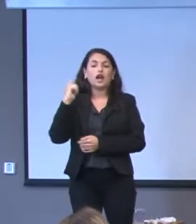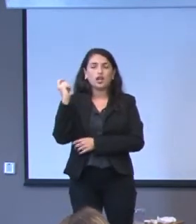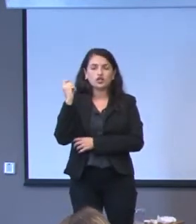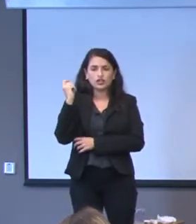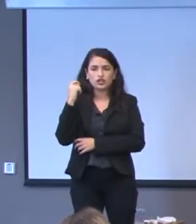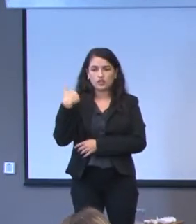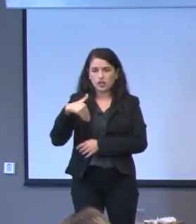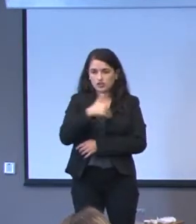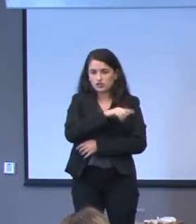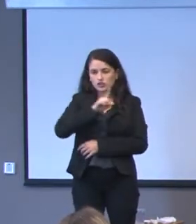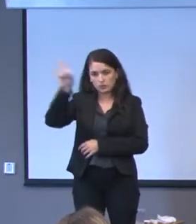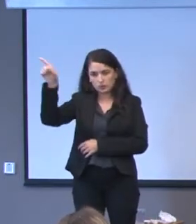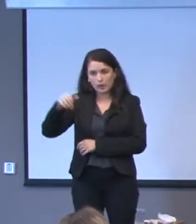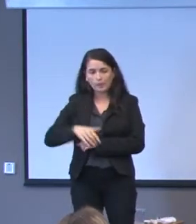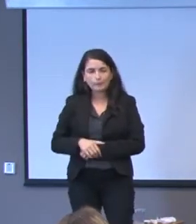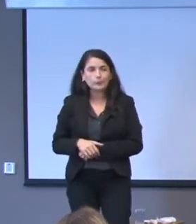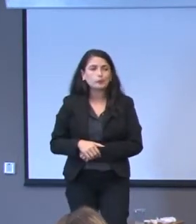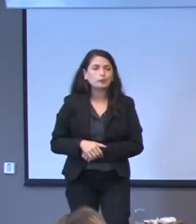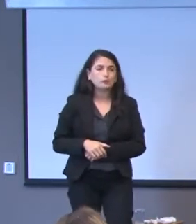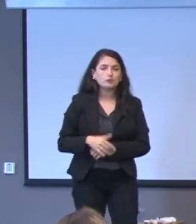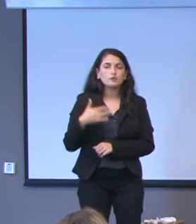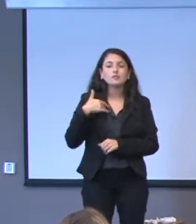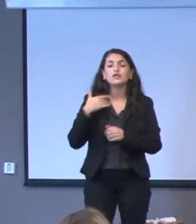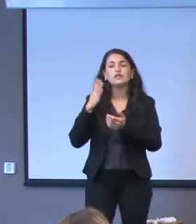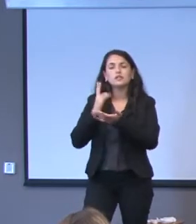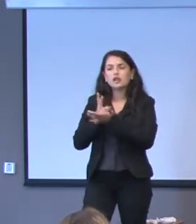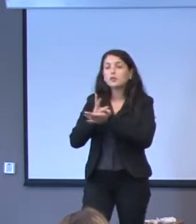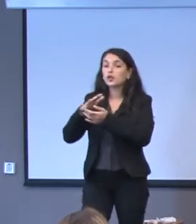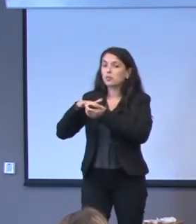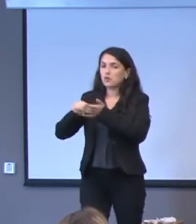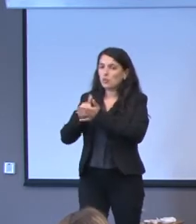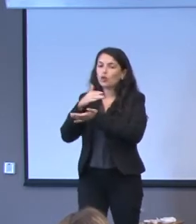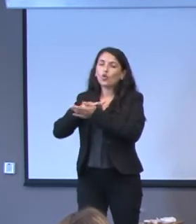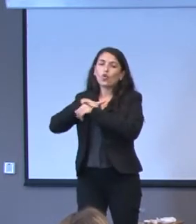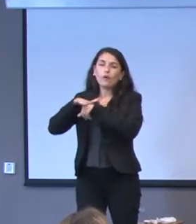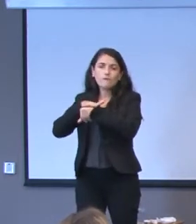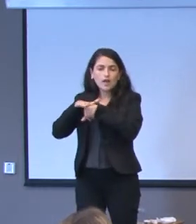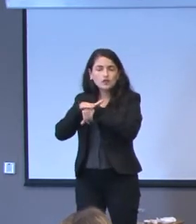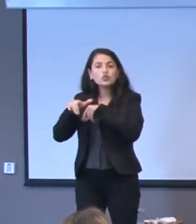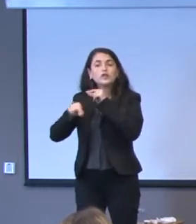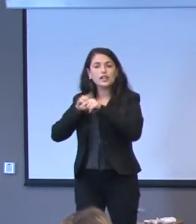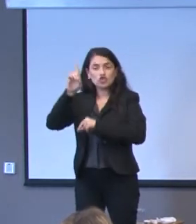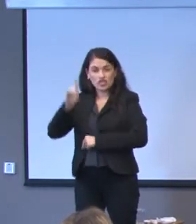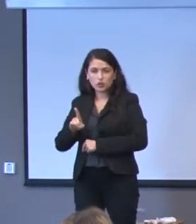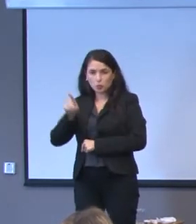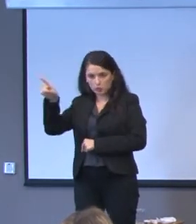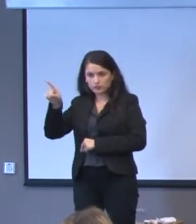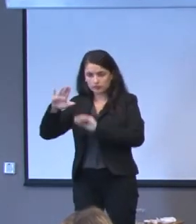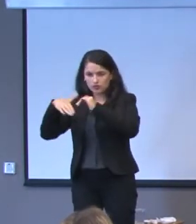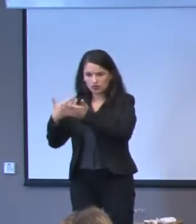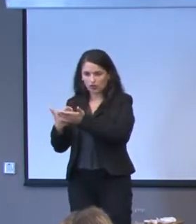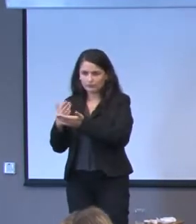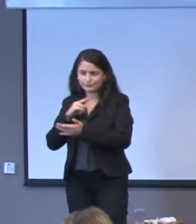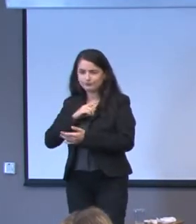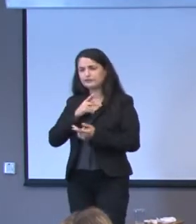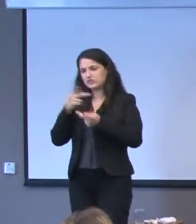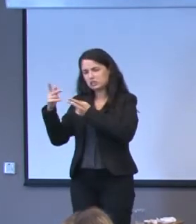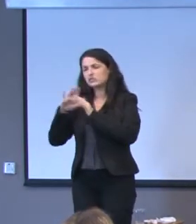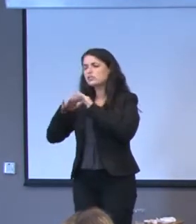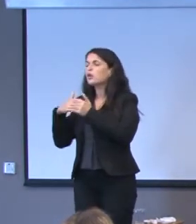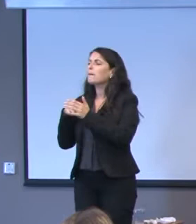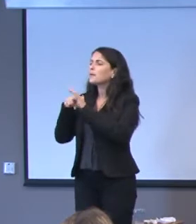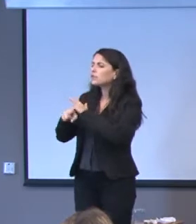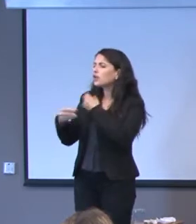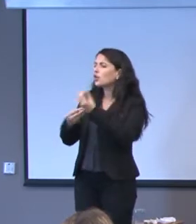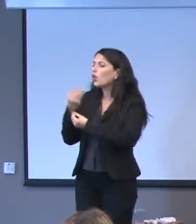Ministério, e aí eu sempre começo conversando com a diretora, né? E no dado momento eu perguntei para ela como é que era a